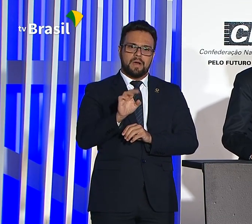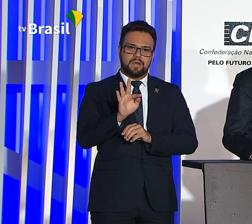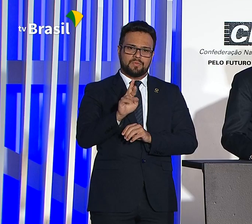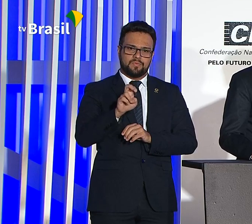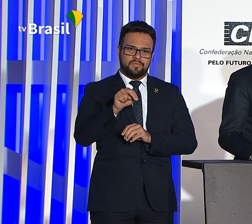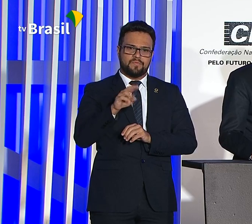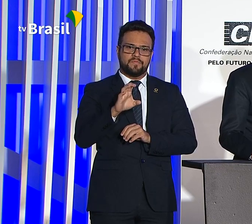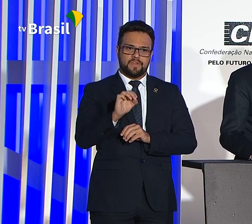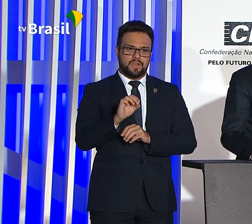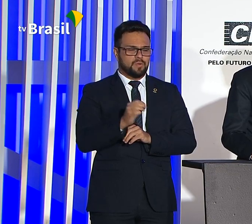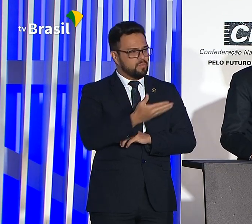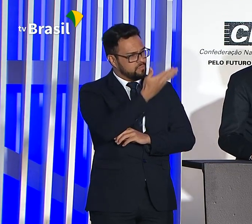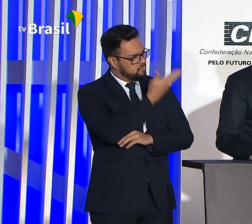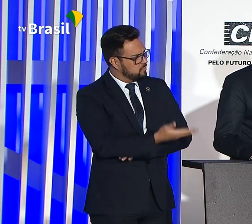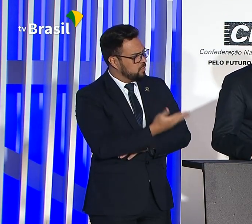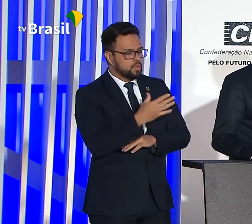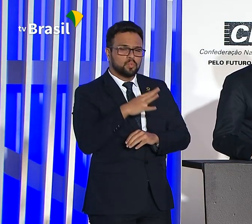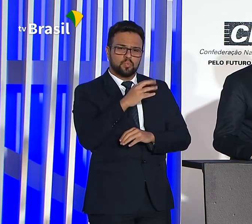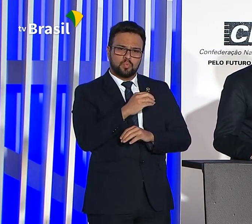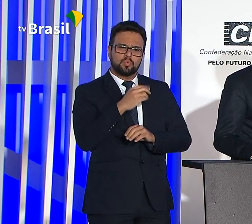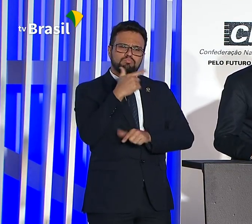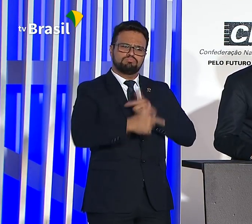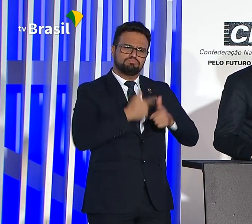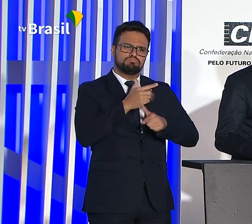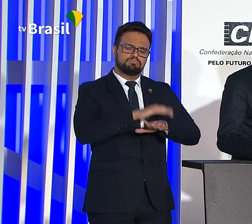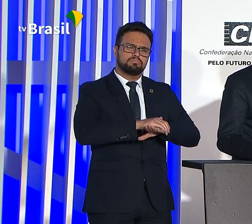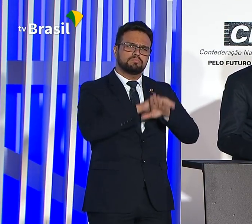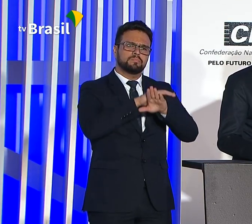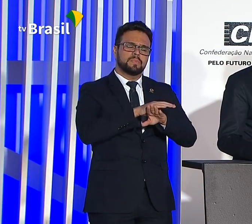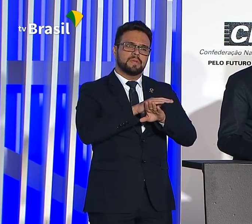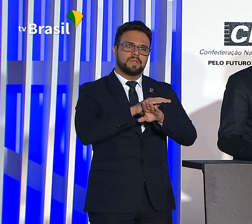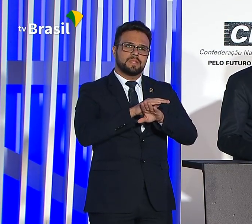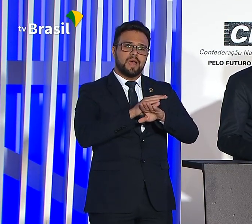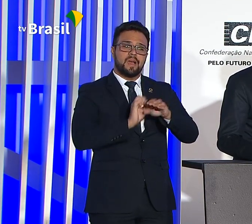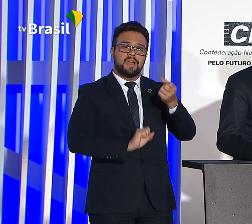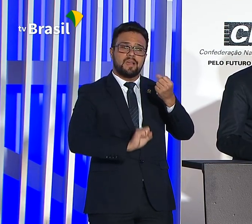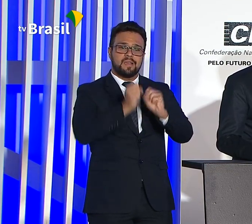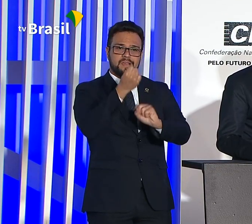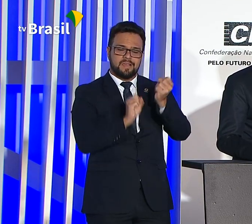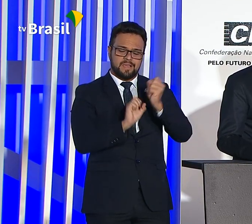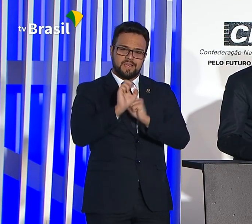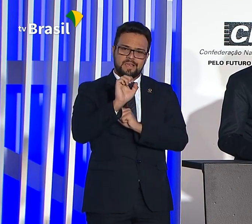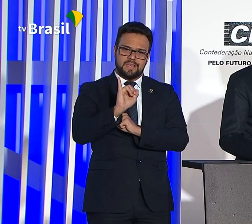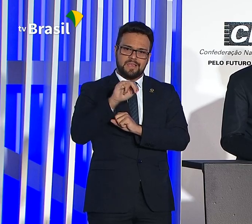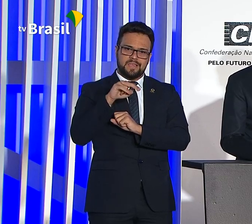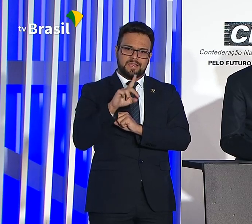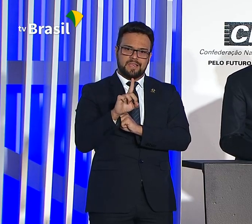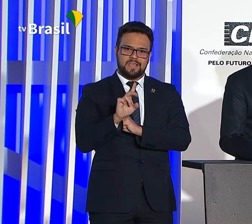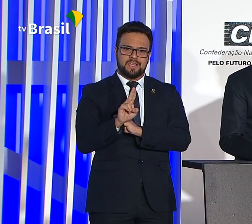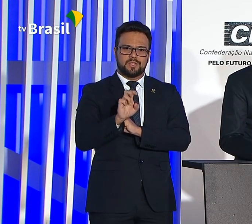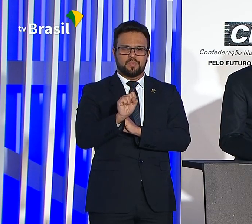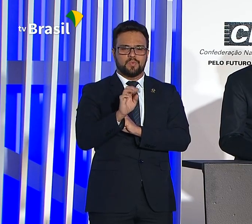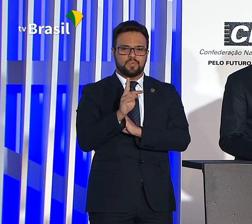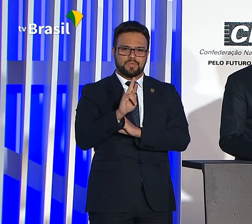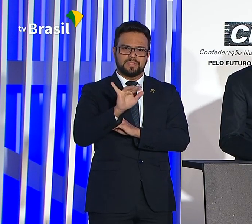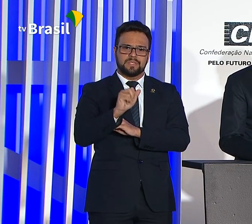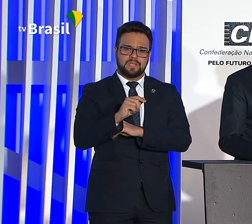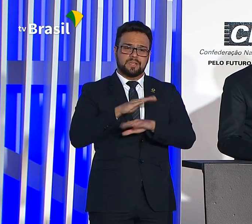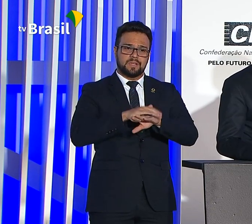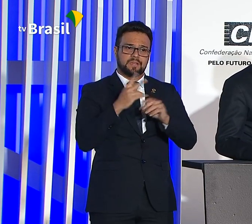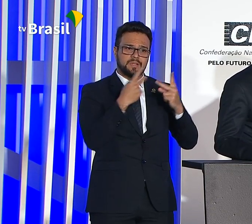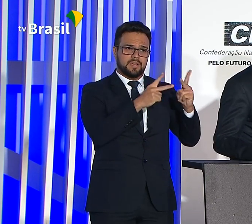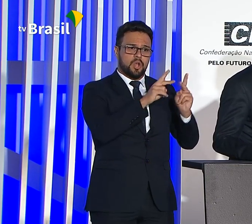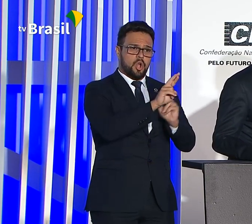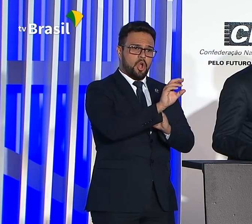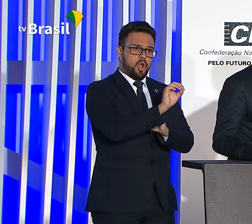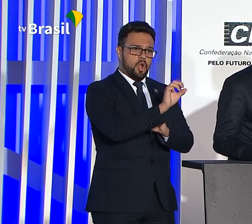por tudo o que fez pela doença no momento está na mão de robson andrade prosseguir esse trabalho